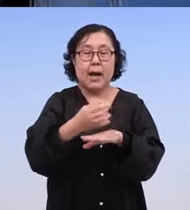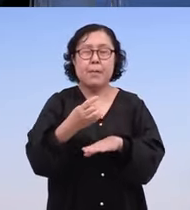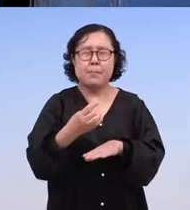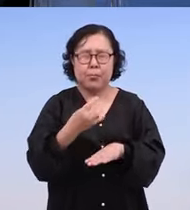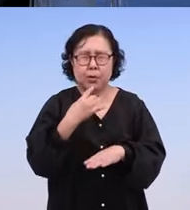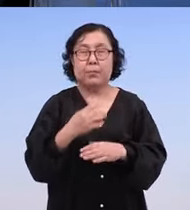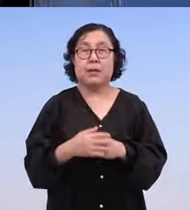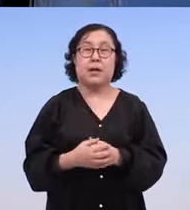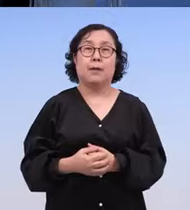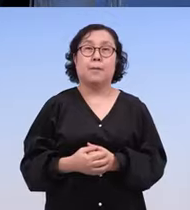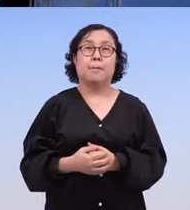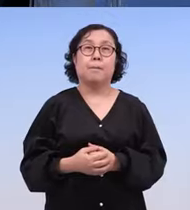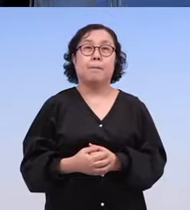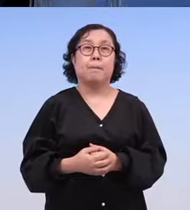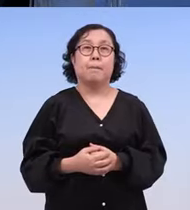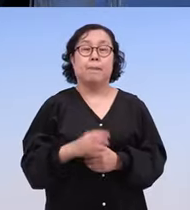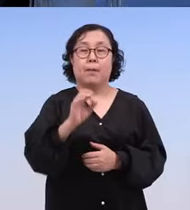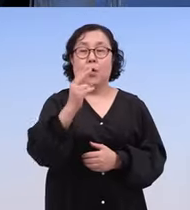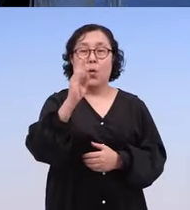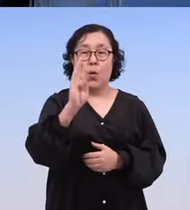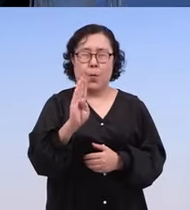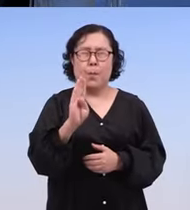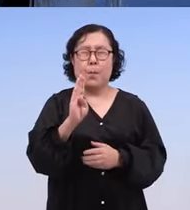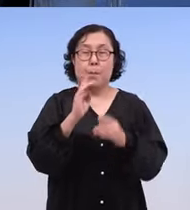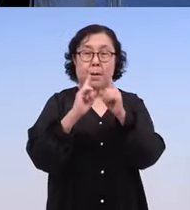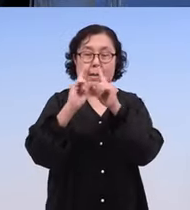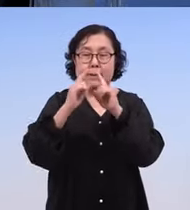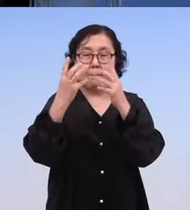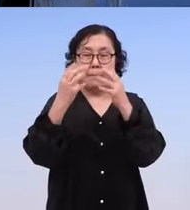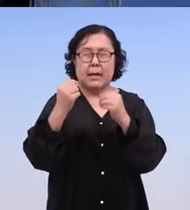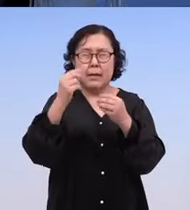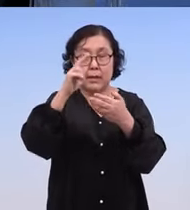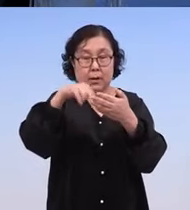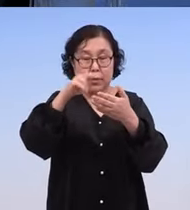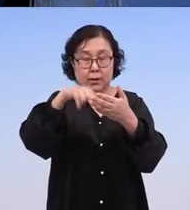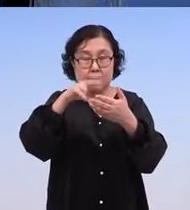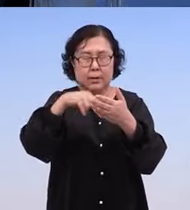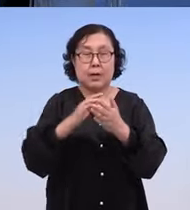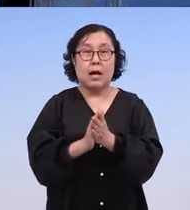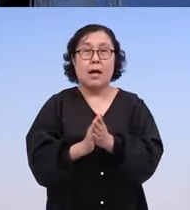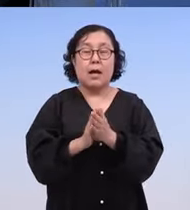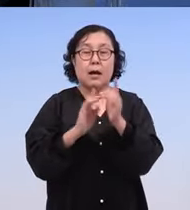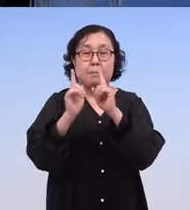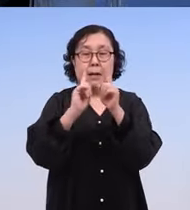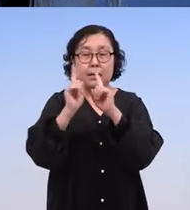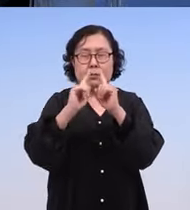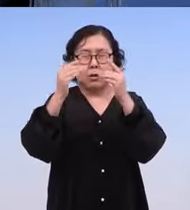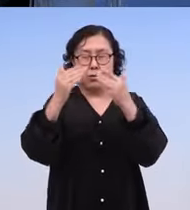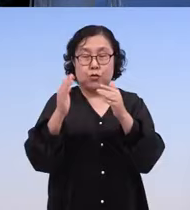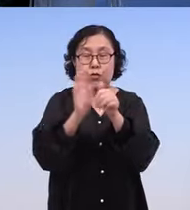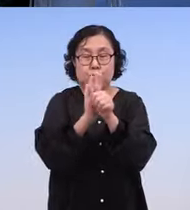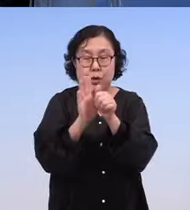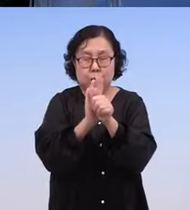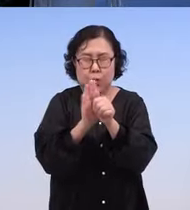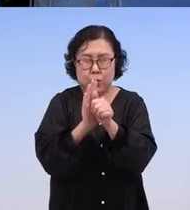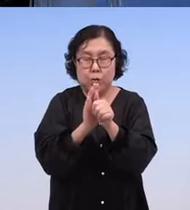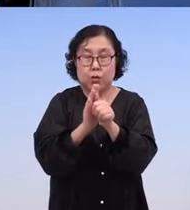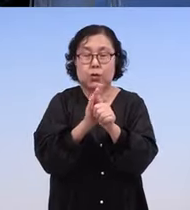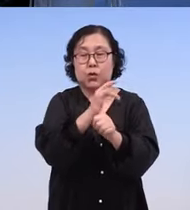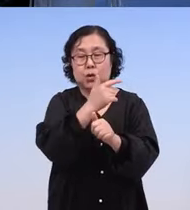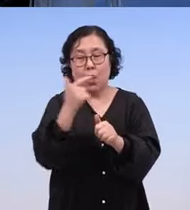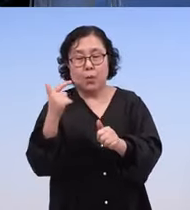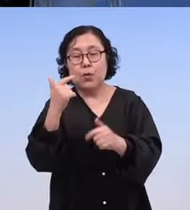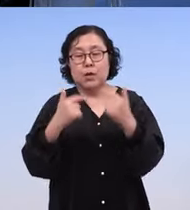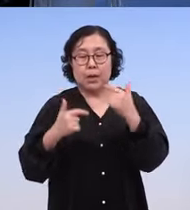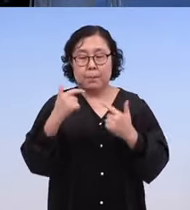감사한 일인지 말이에요. 욥기 말씀을 참 많이 읽었었는데 또 말씀이 주는 위로는 정말 이루 말할 수